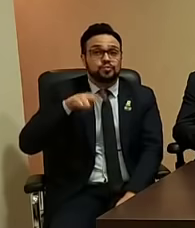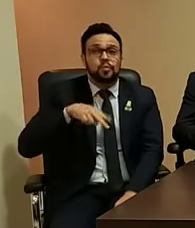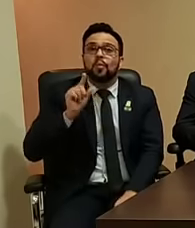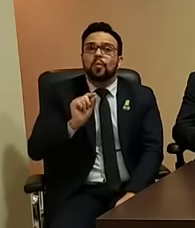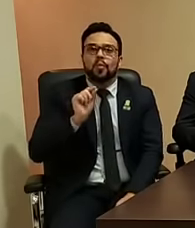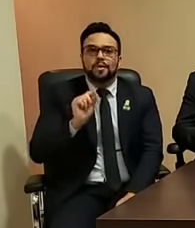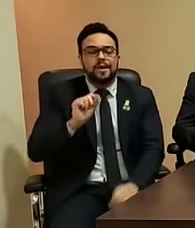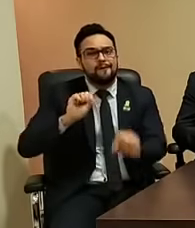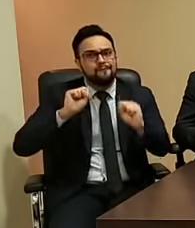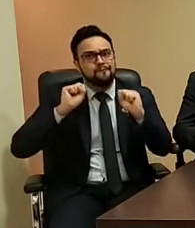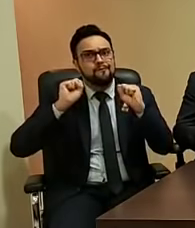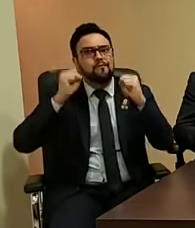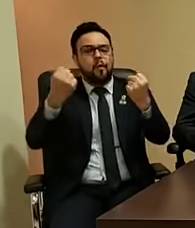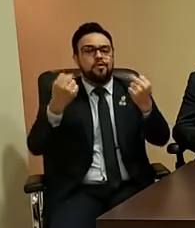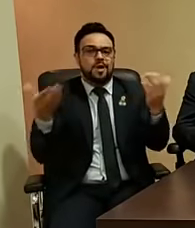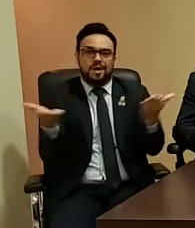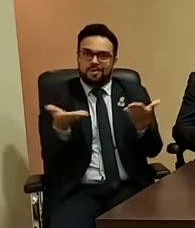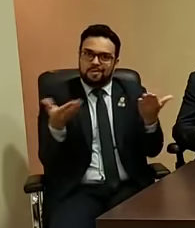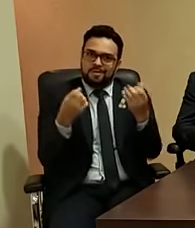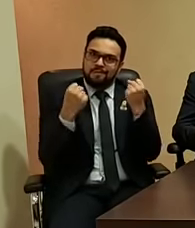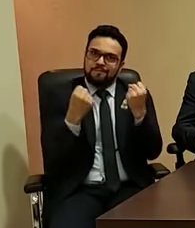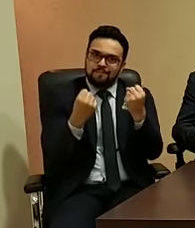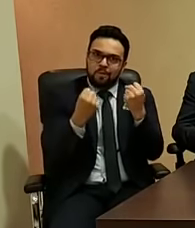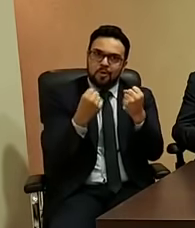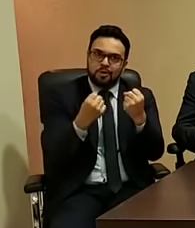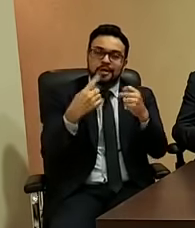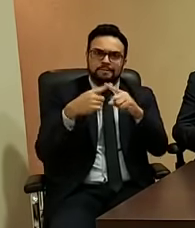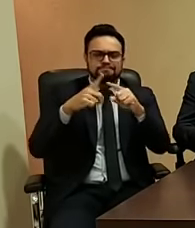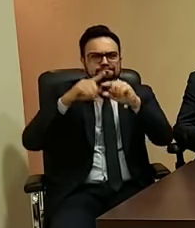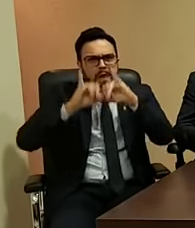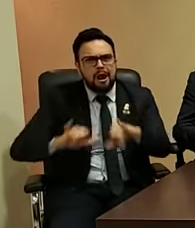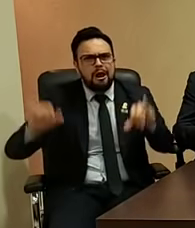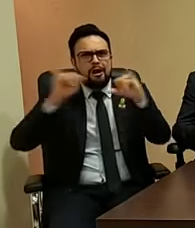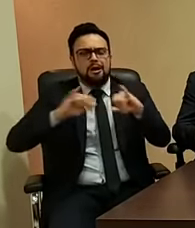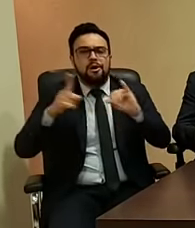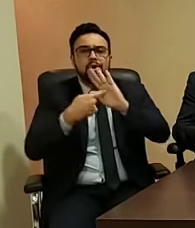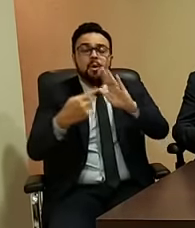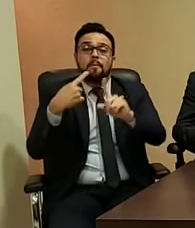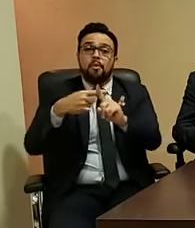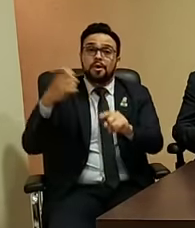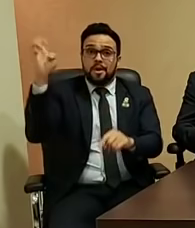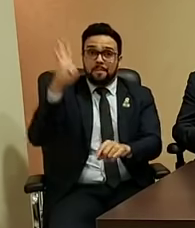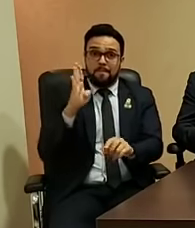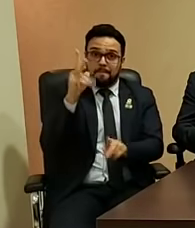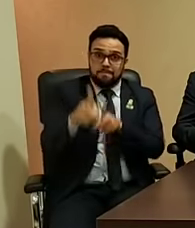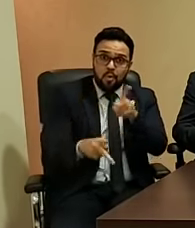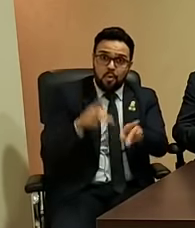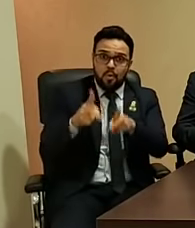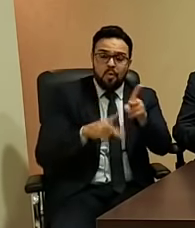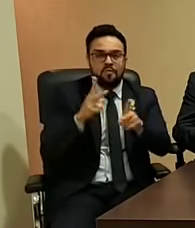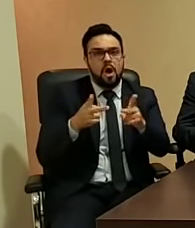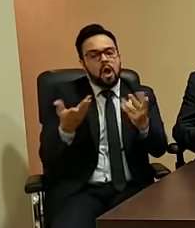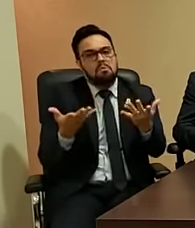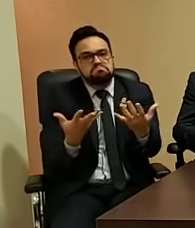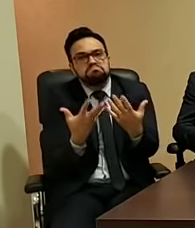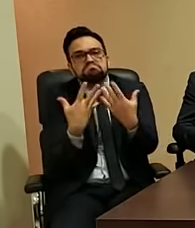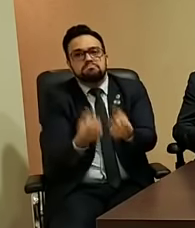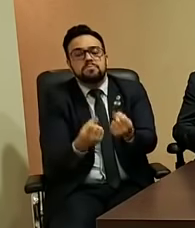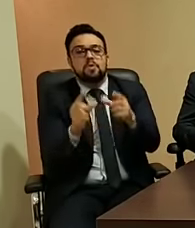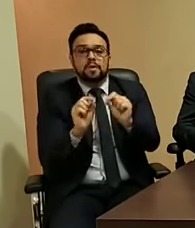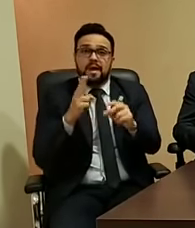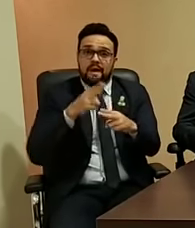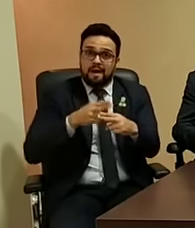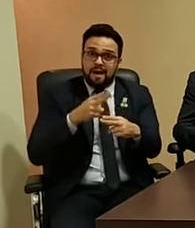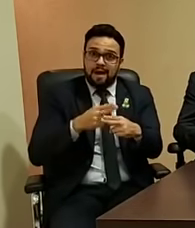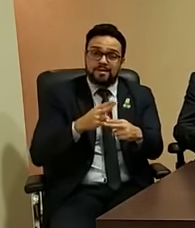tão forte do ponto de vista de marketing, porque a população brasileira está reconhecendo hoje que a